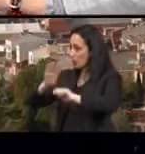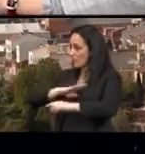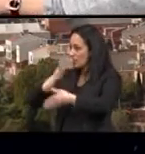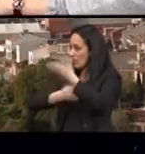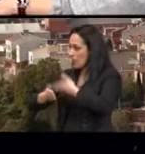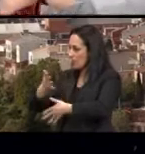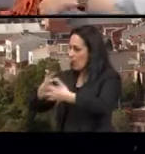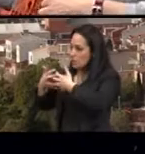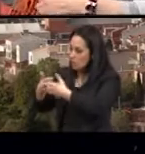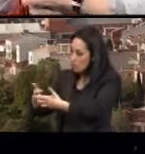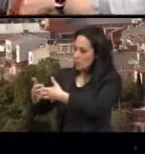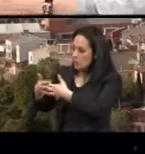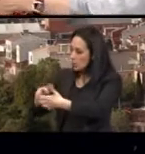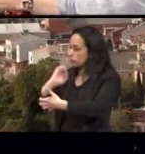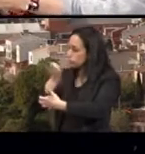Vaig estar jo, bueno,